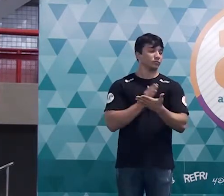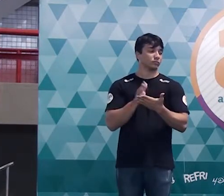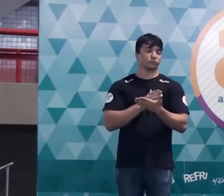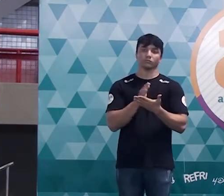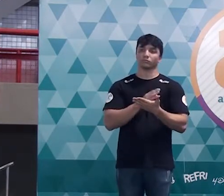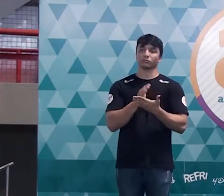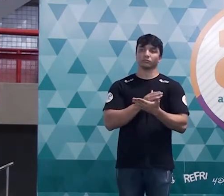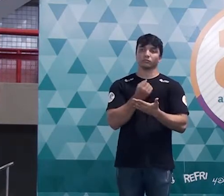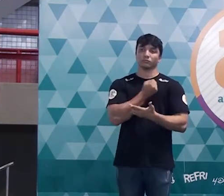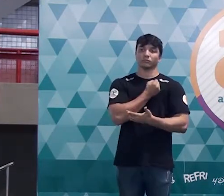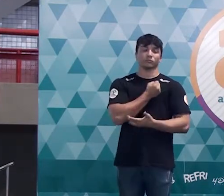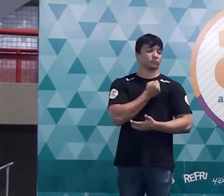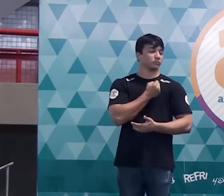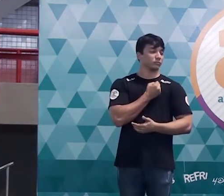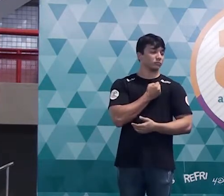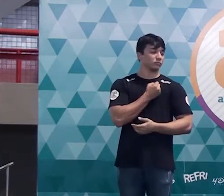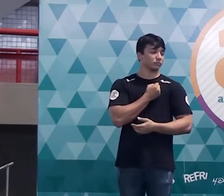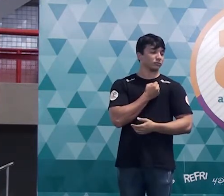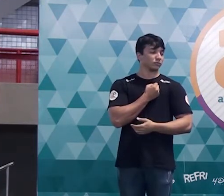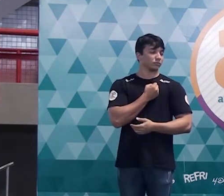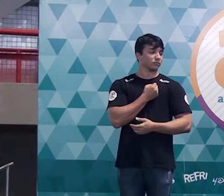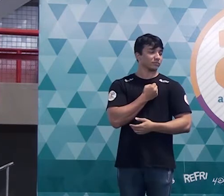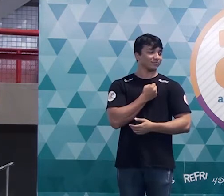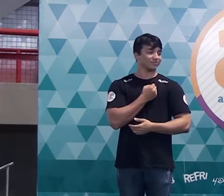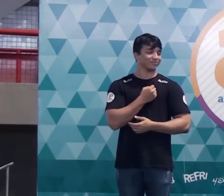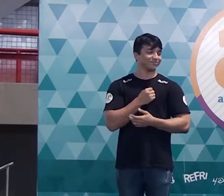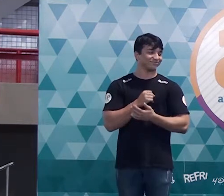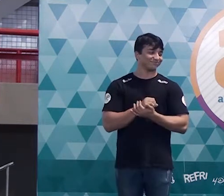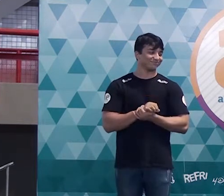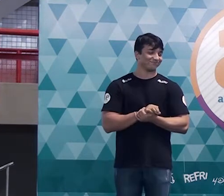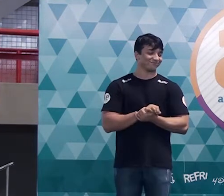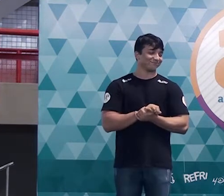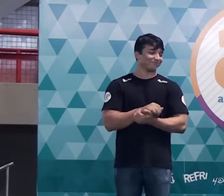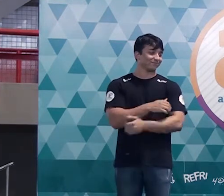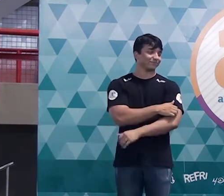apostila na página...